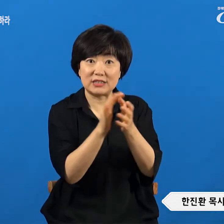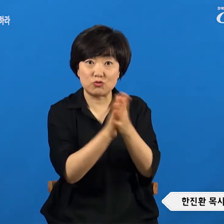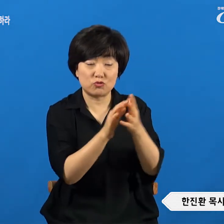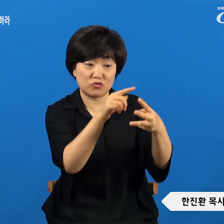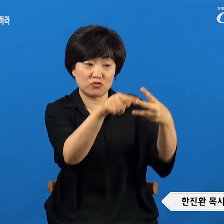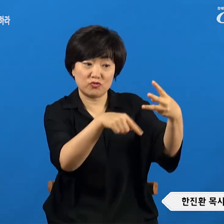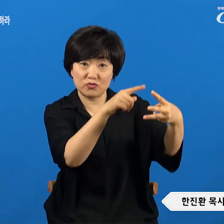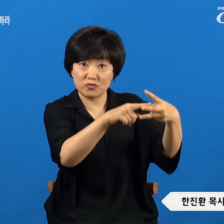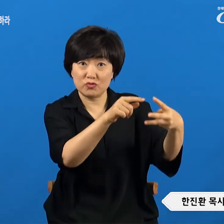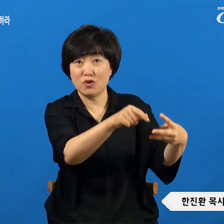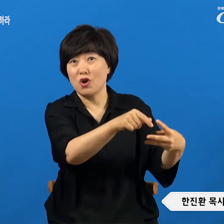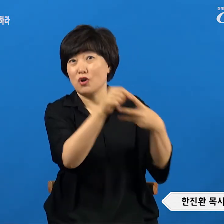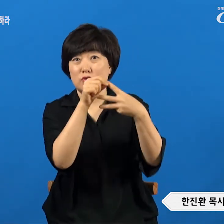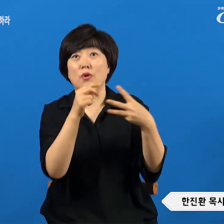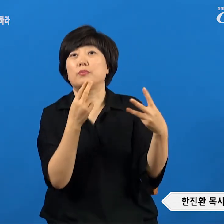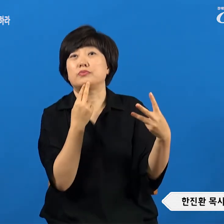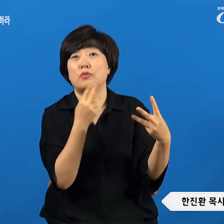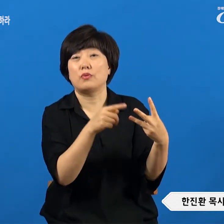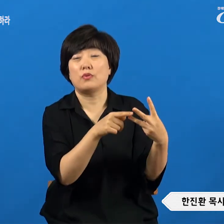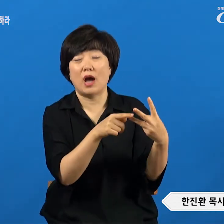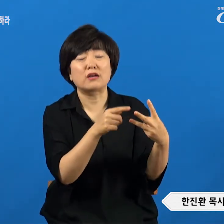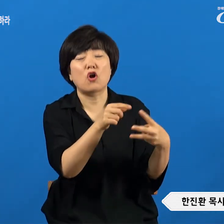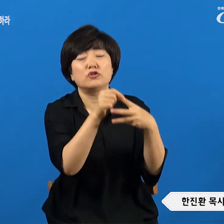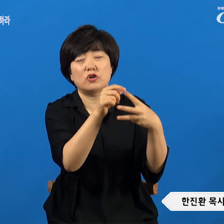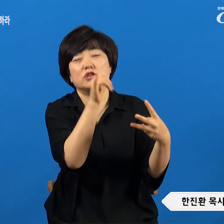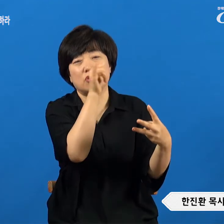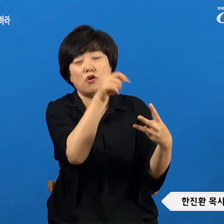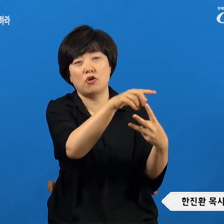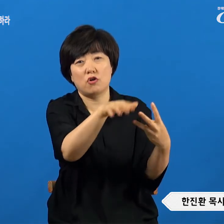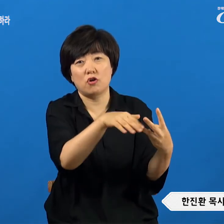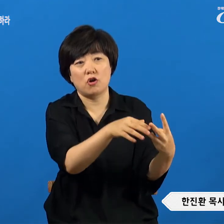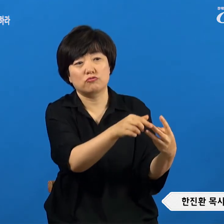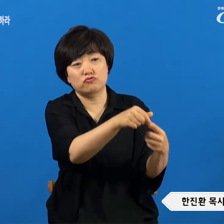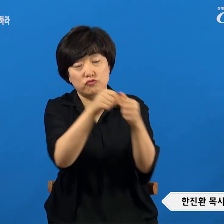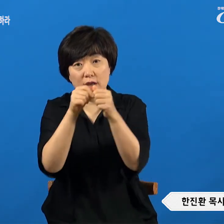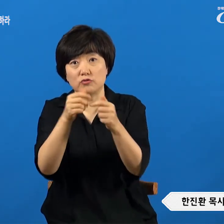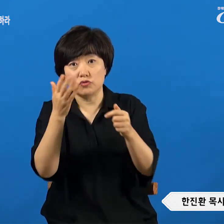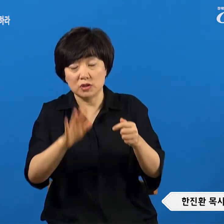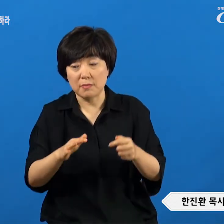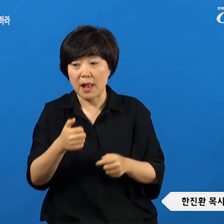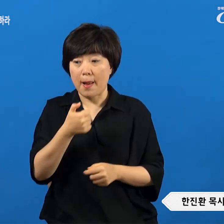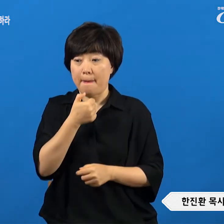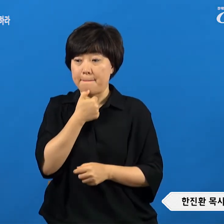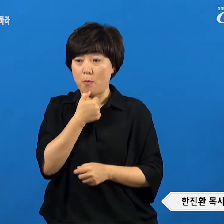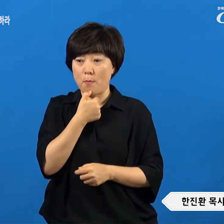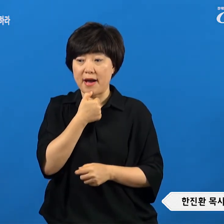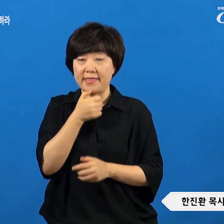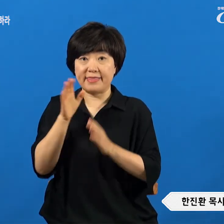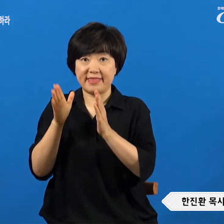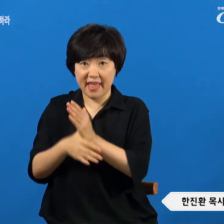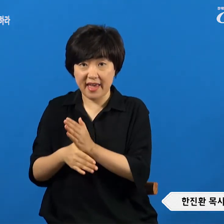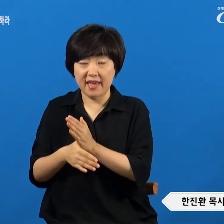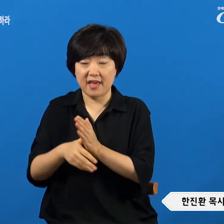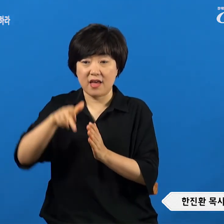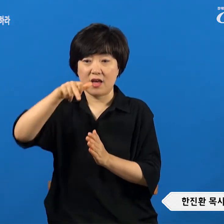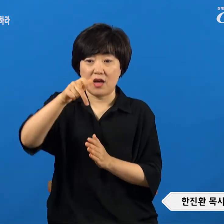로마 제국 시대의 수많은 성도들은 건져주지 않았습니다. 그들은 콜로세움에 끌려나가서